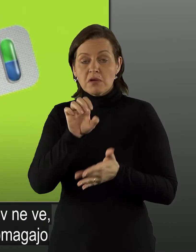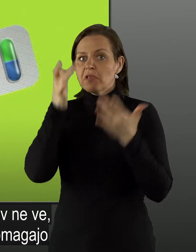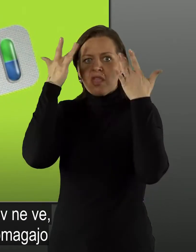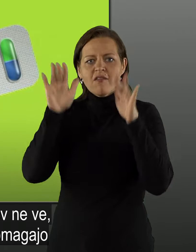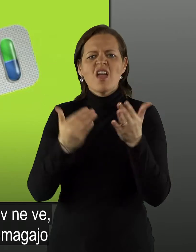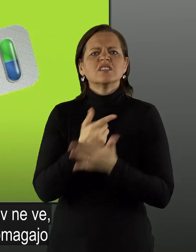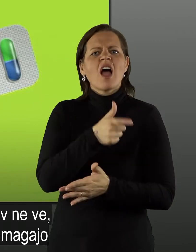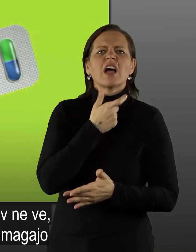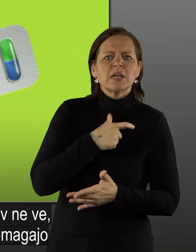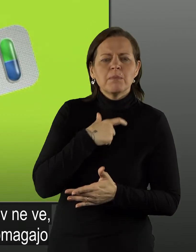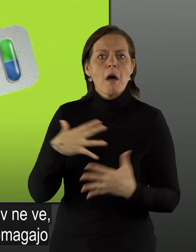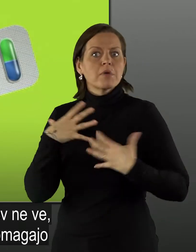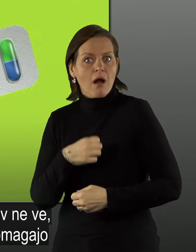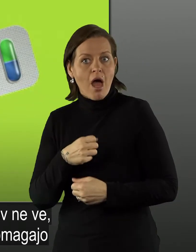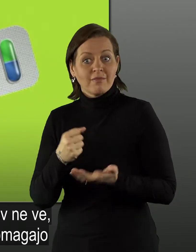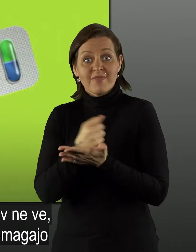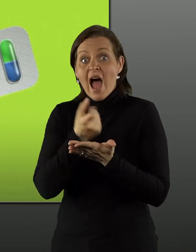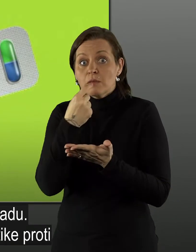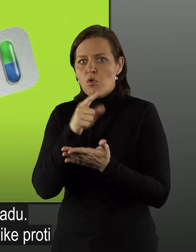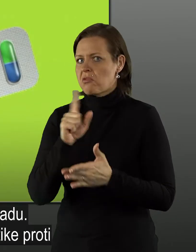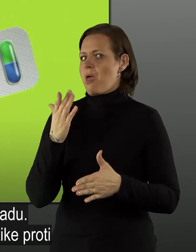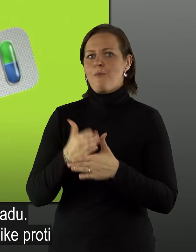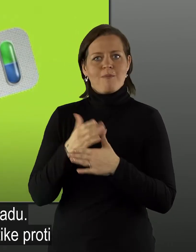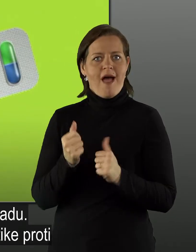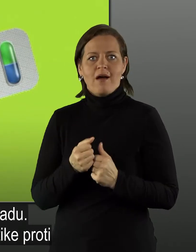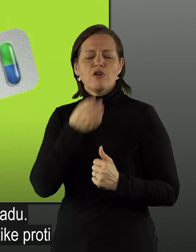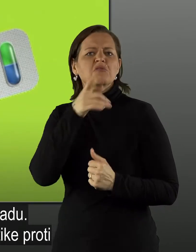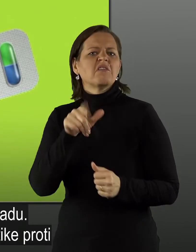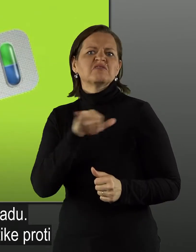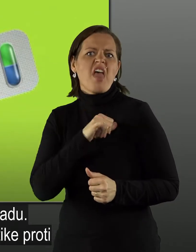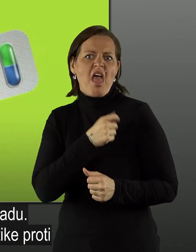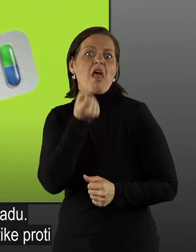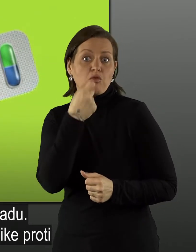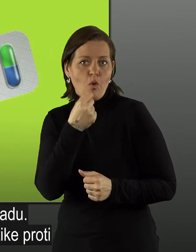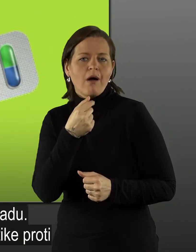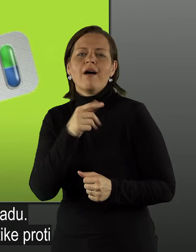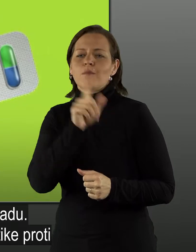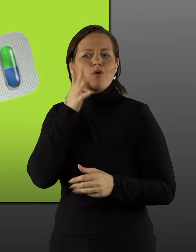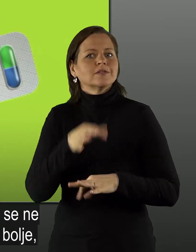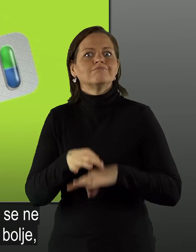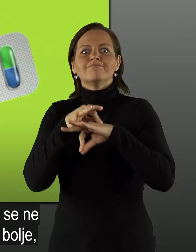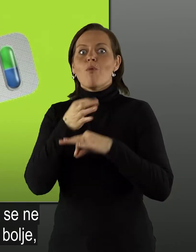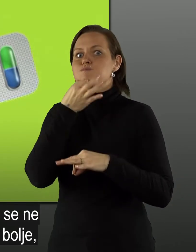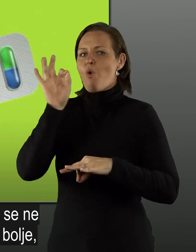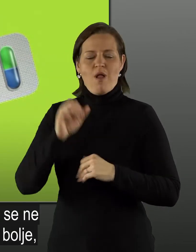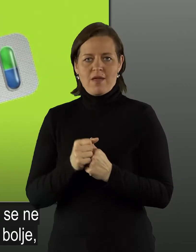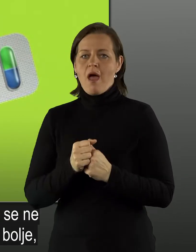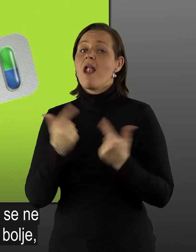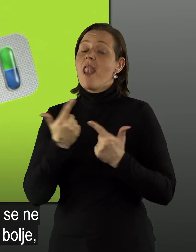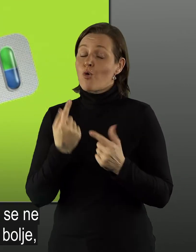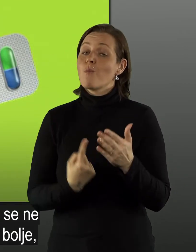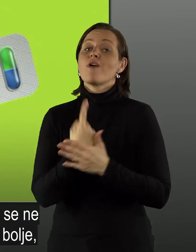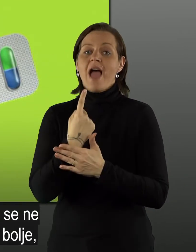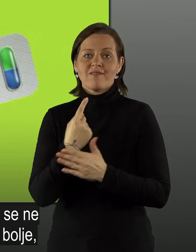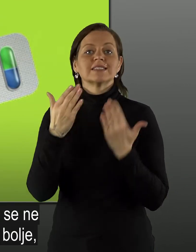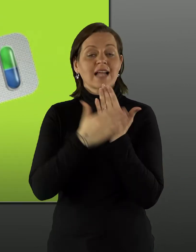Polovica evropejcev ne ve, da antibiotiki ne pomagajo pri gripi in prehladu. Če jemljete antibiotike proti gripi ali prehladu, se ne